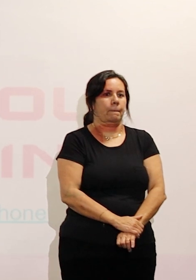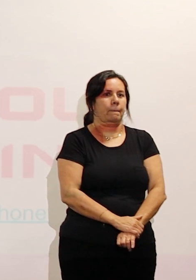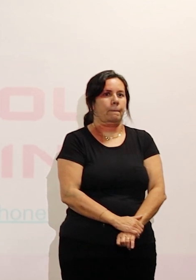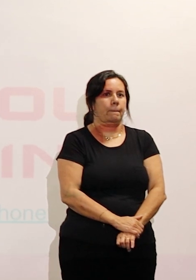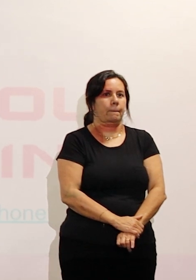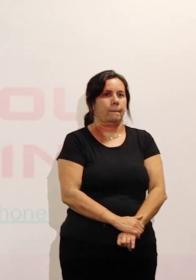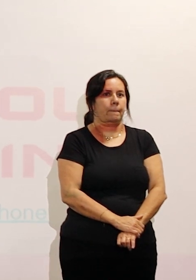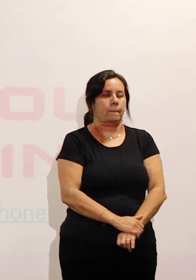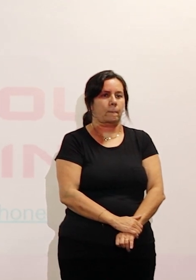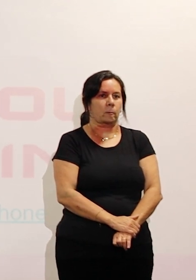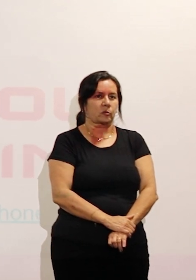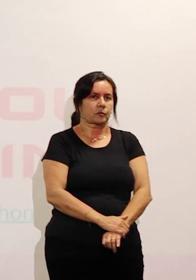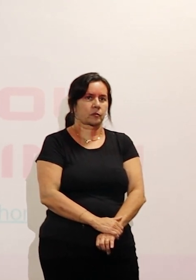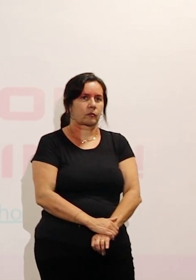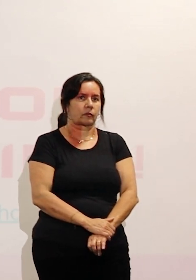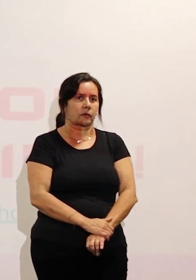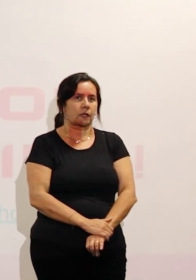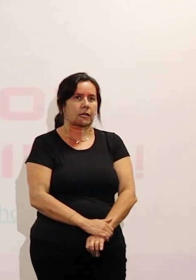Mais alguma?